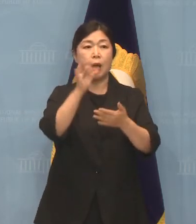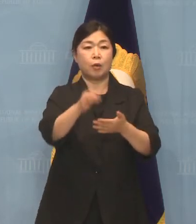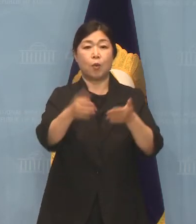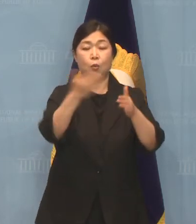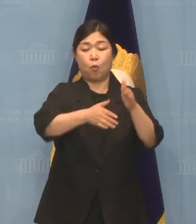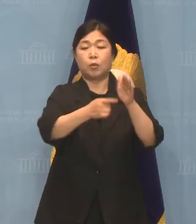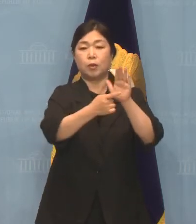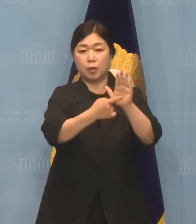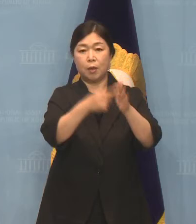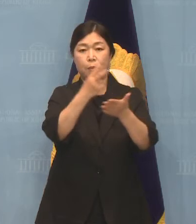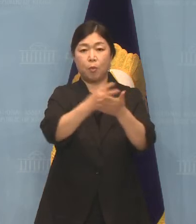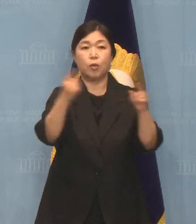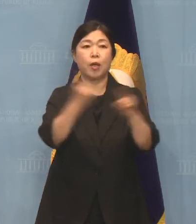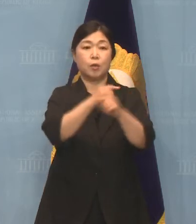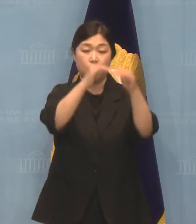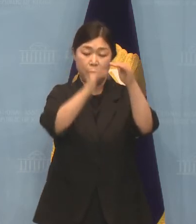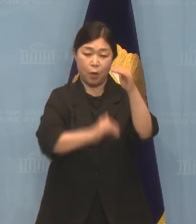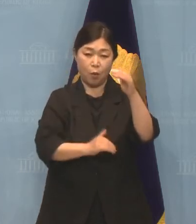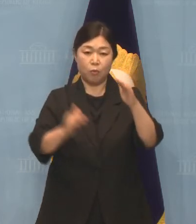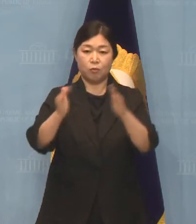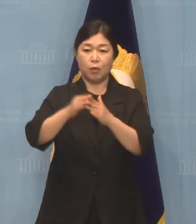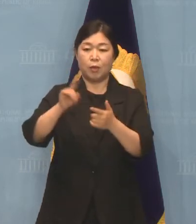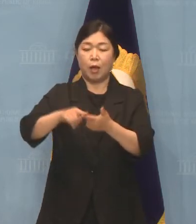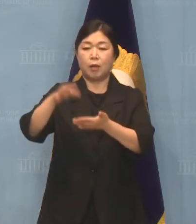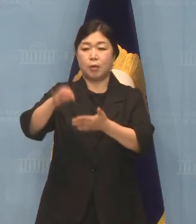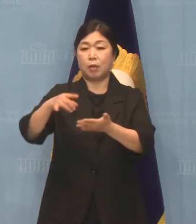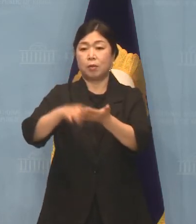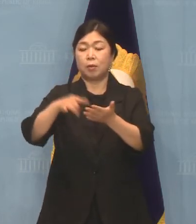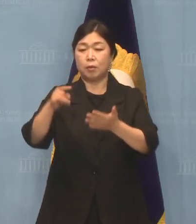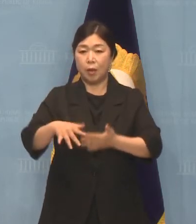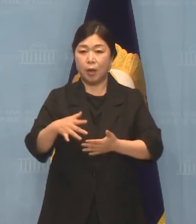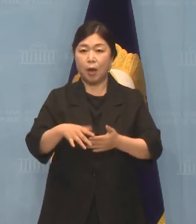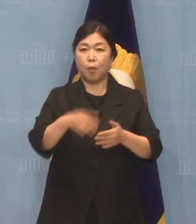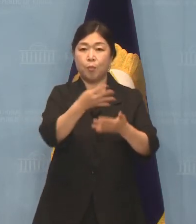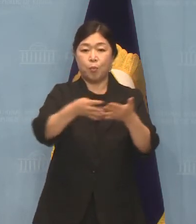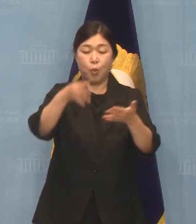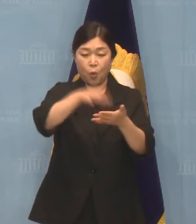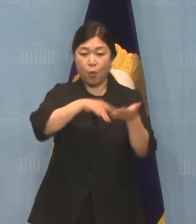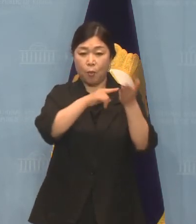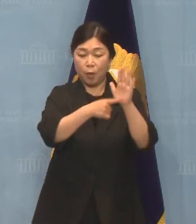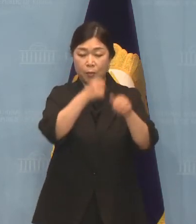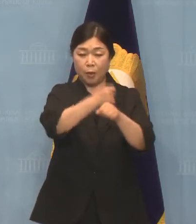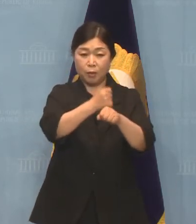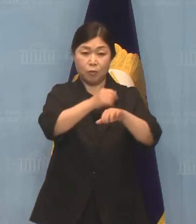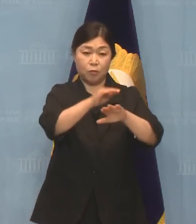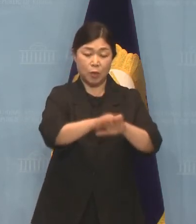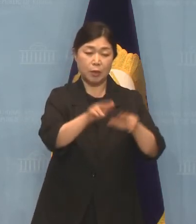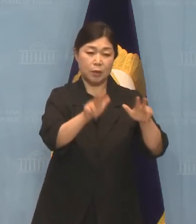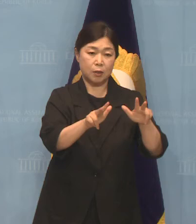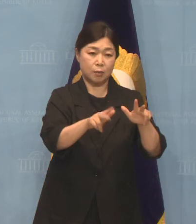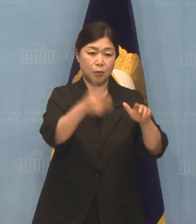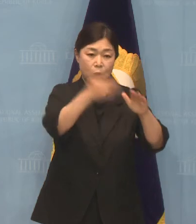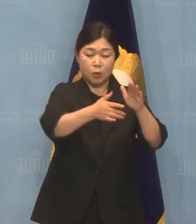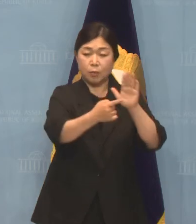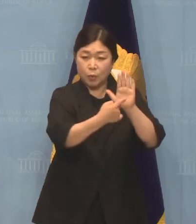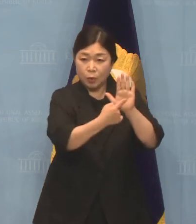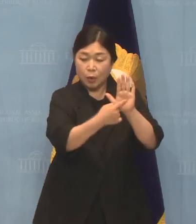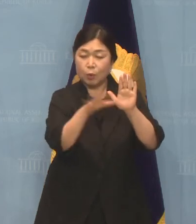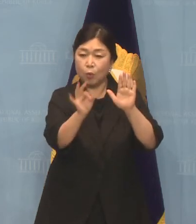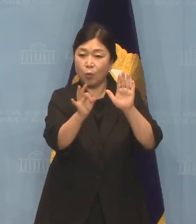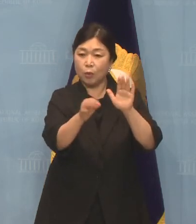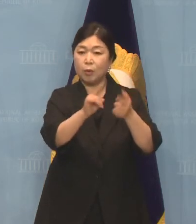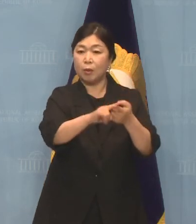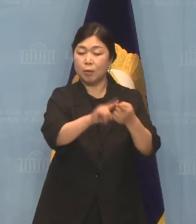개정안과 주택에 대한 재산세의 과세 표준 산정 기준을 현재 공시된 시가